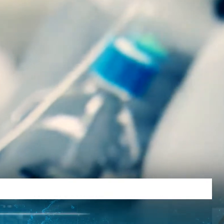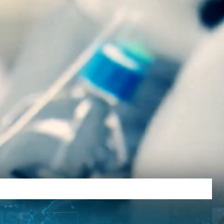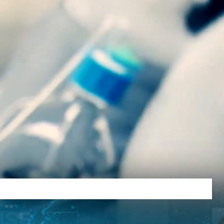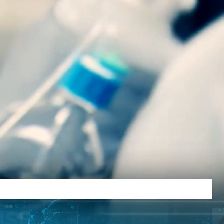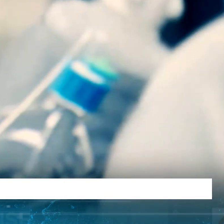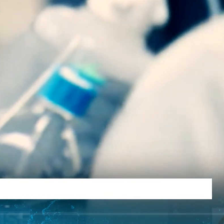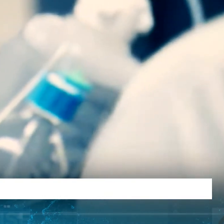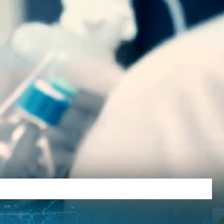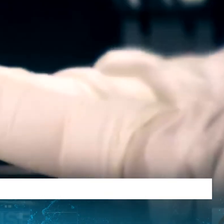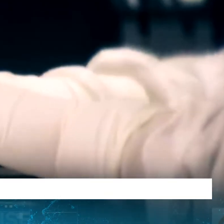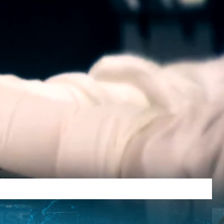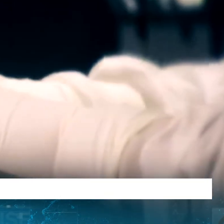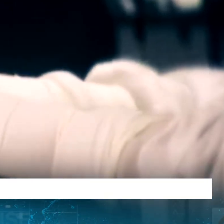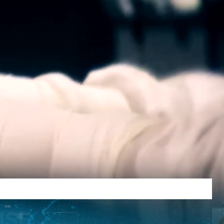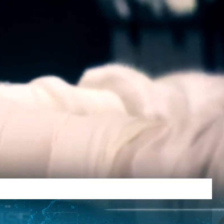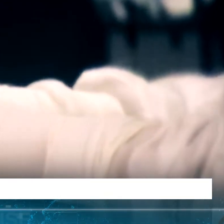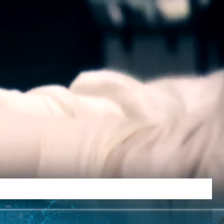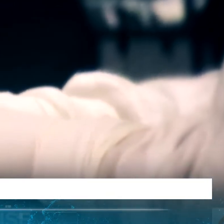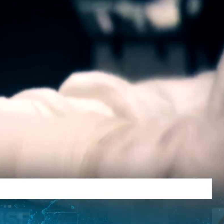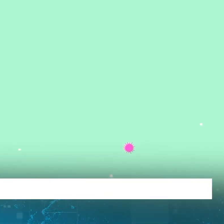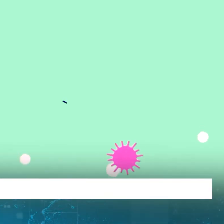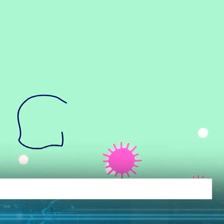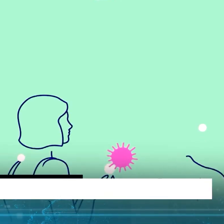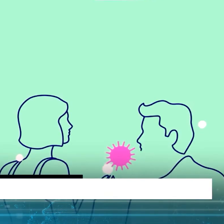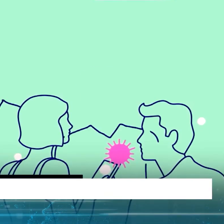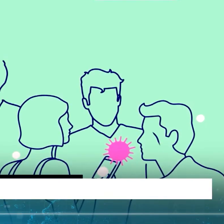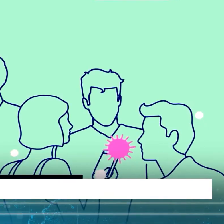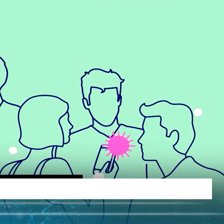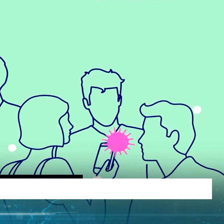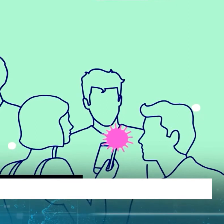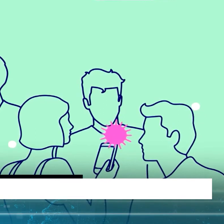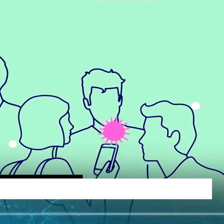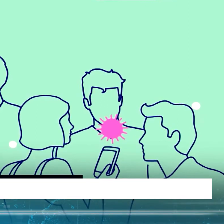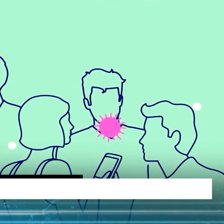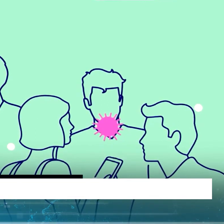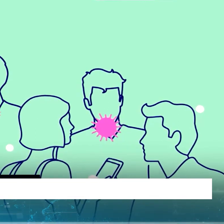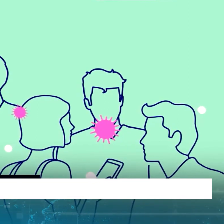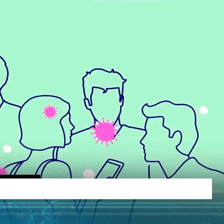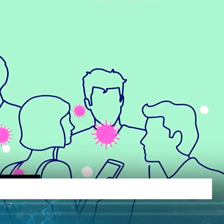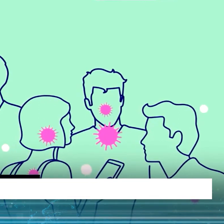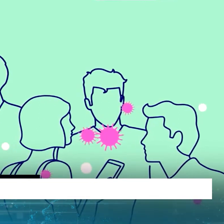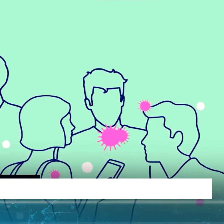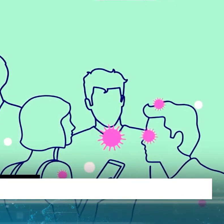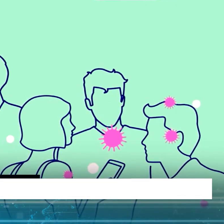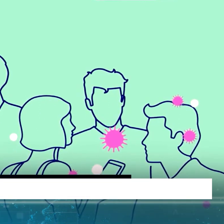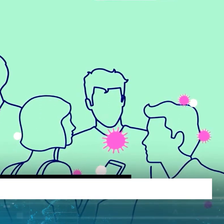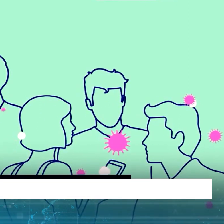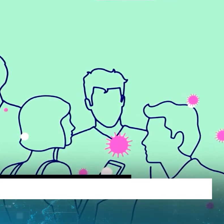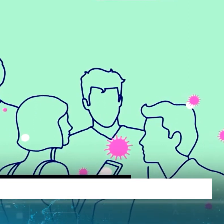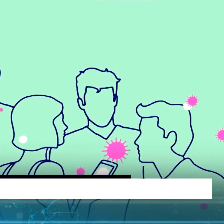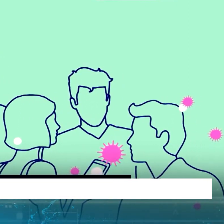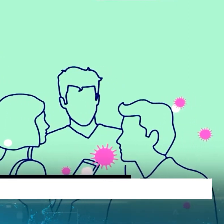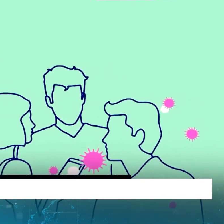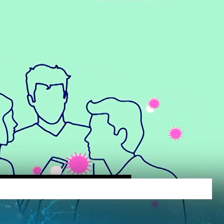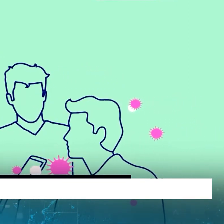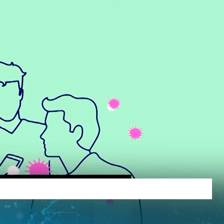мужийн нэг сургуулийн багш сурагчид нь коронавирусын халдвар бас нэлэрсэн. Сурагчдын ихэнх нь амны халт зүүгээгүйтэй холбоотойгоор өвчлөсөн гэж тус улсын шинжээчид